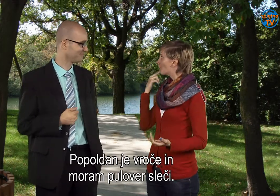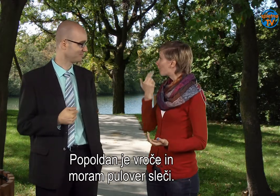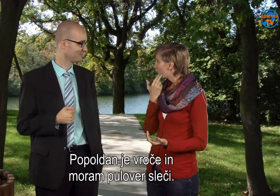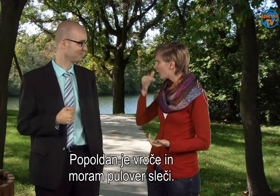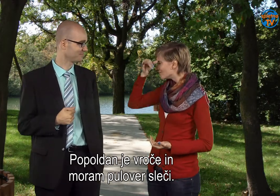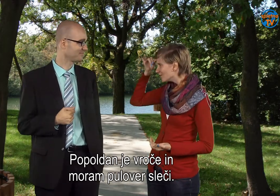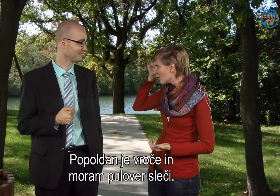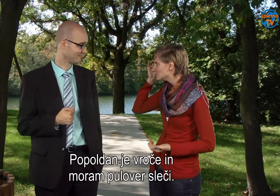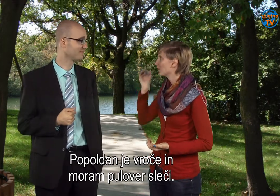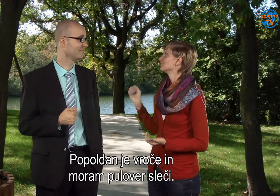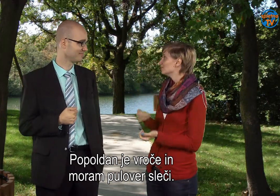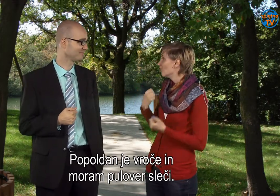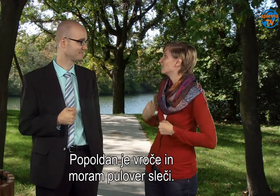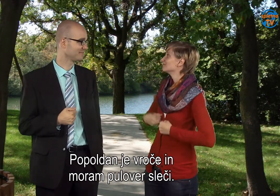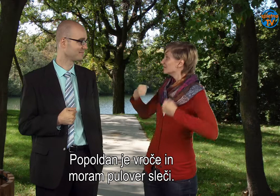Popoldan je vroče in moram pulover sleči.